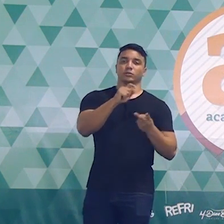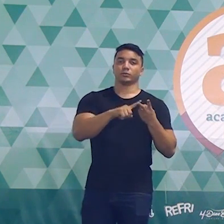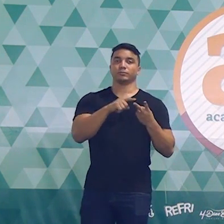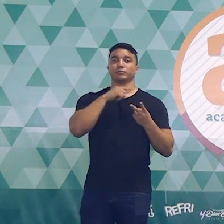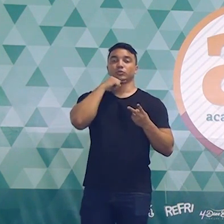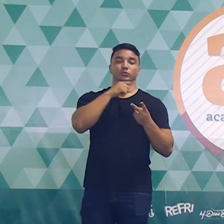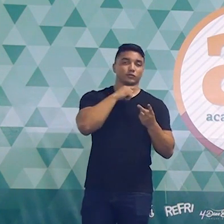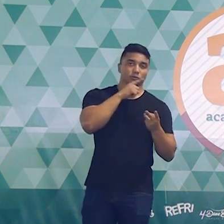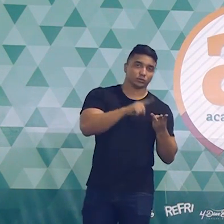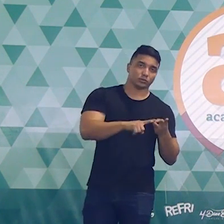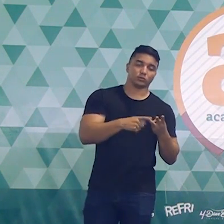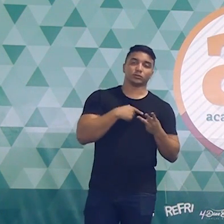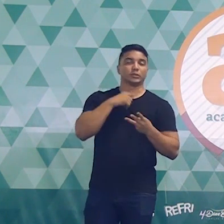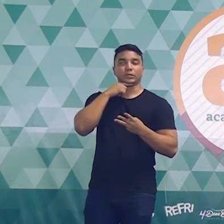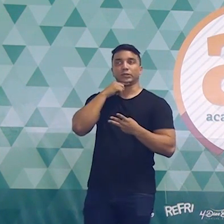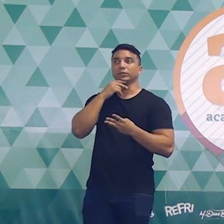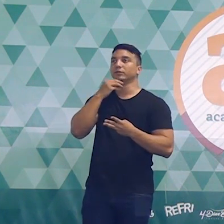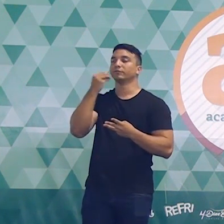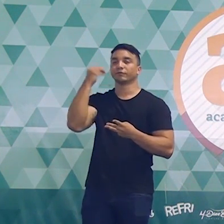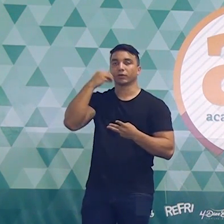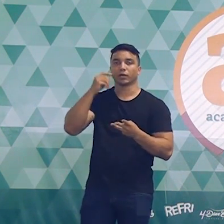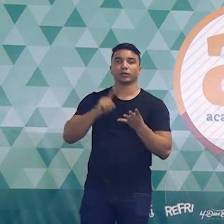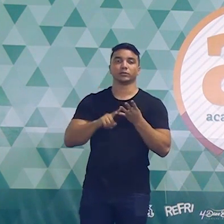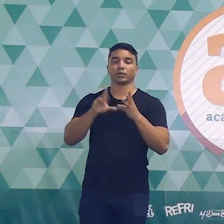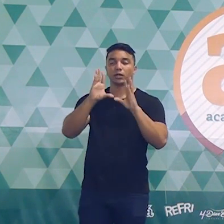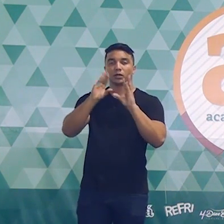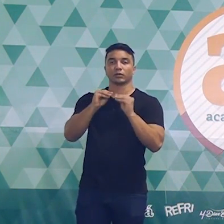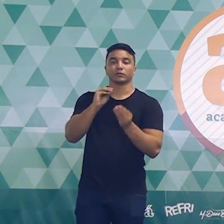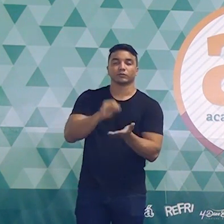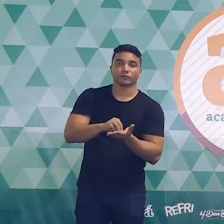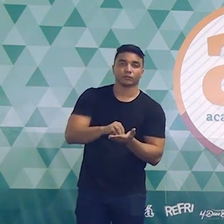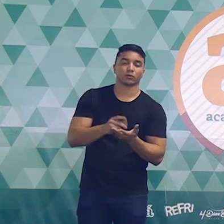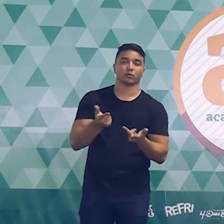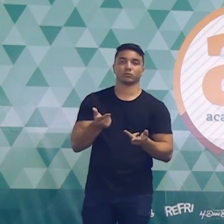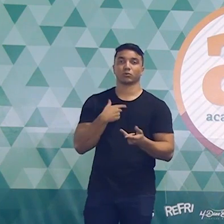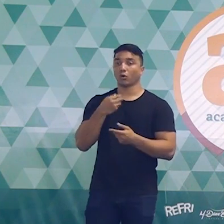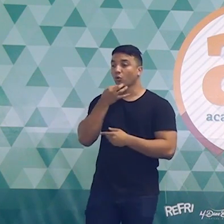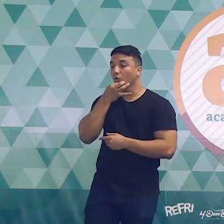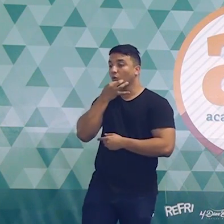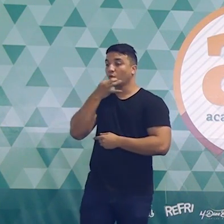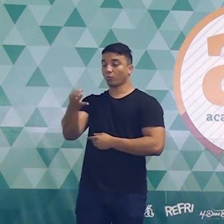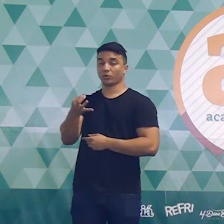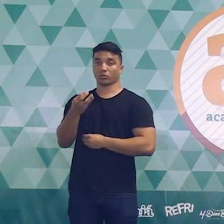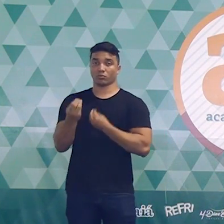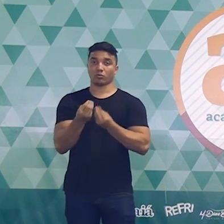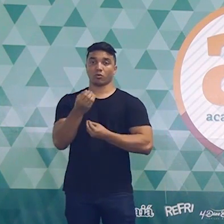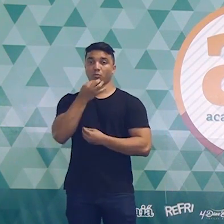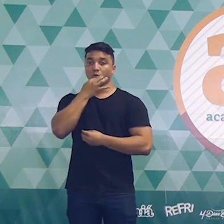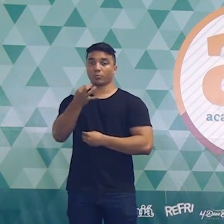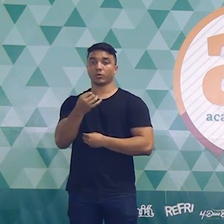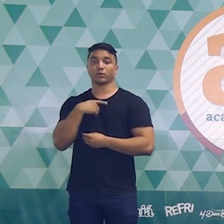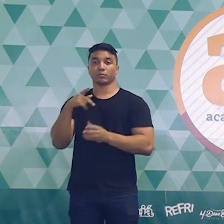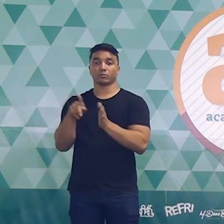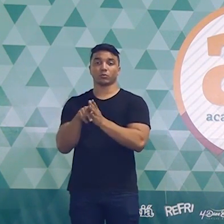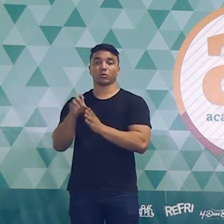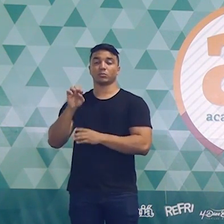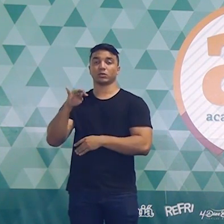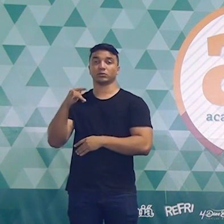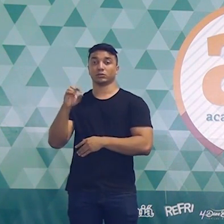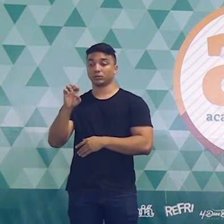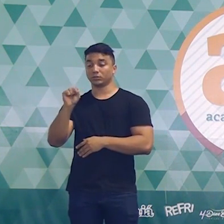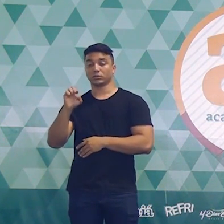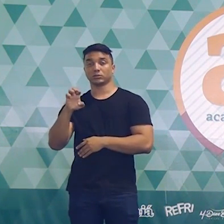insuficiência, ineficácia, escassez. Sugestão. Quais são as teses de sugestão? Pedir